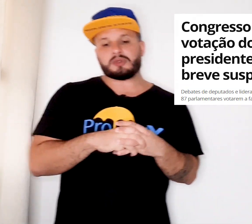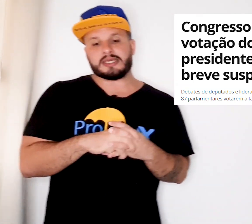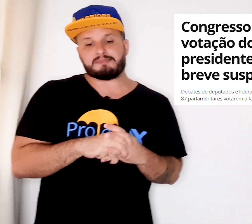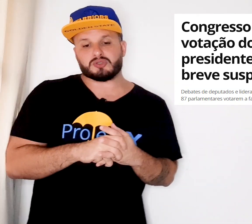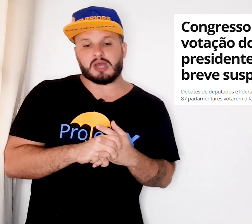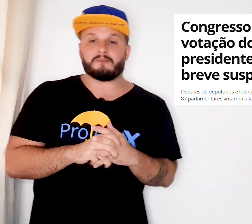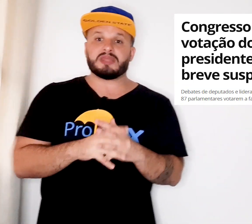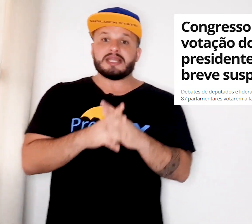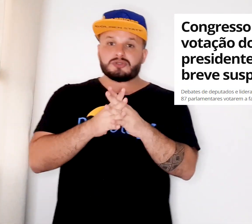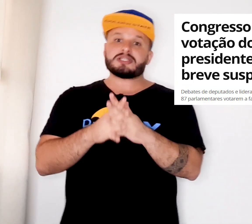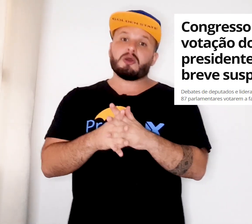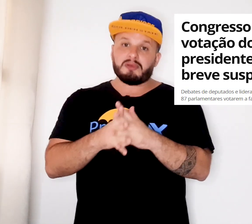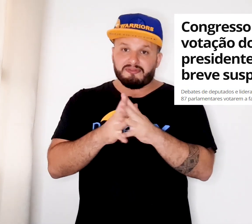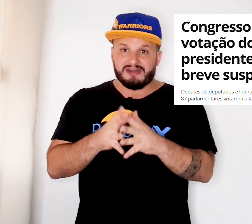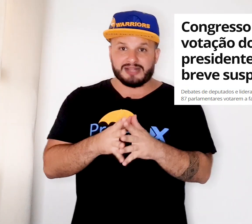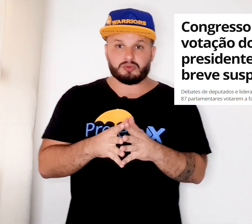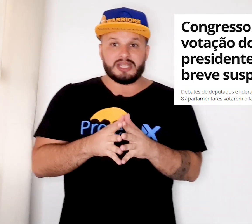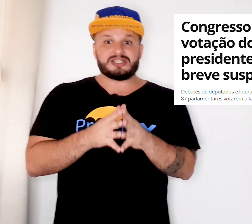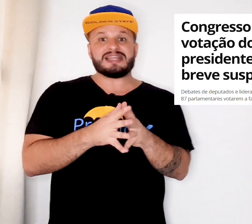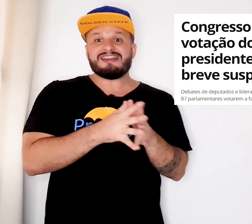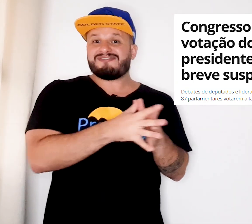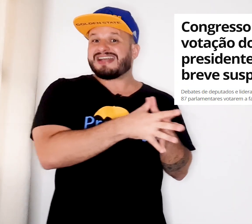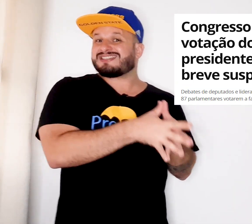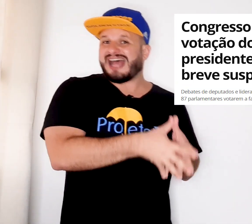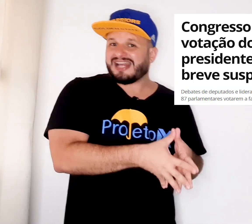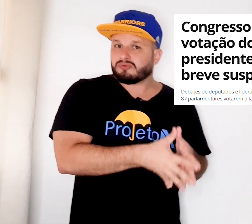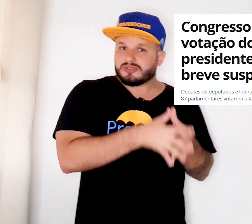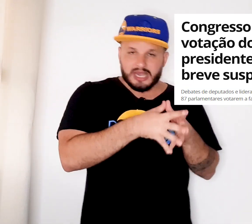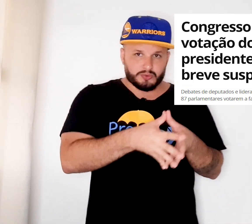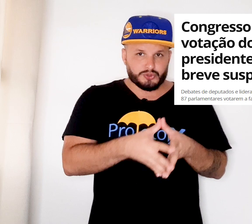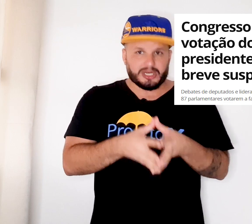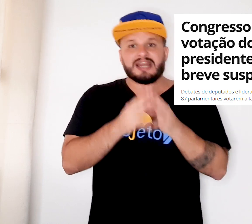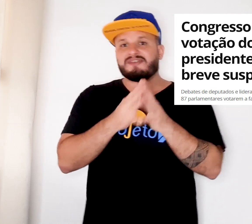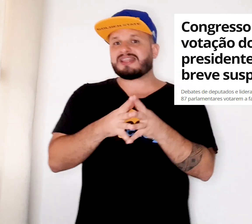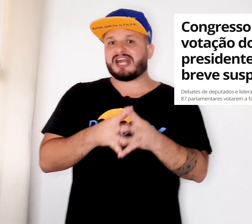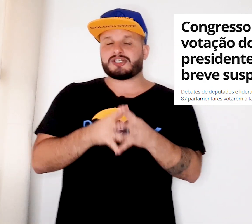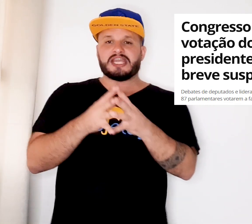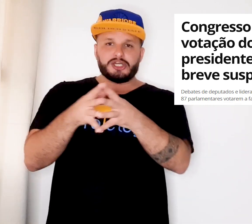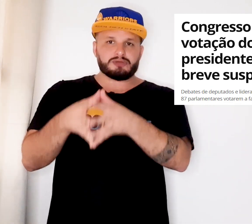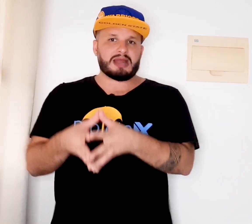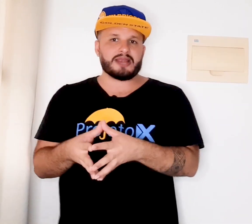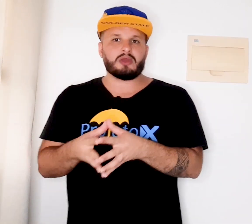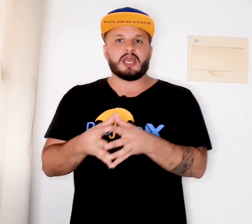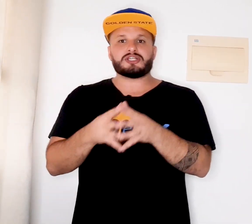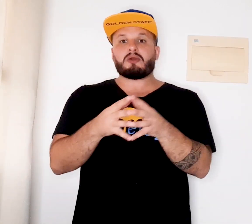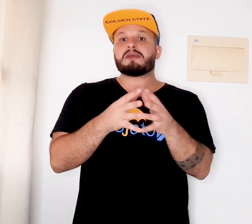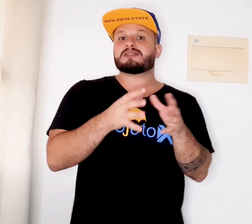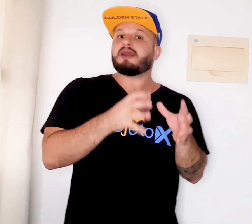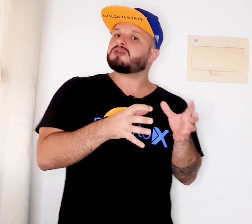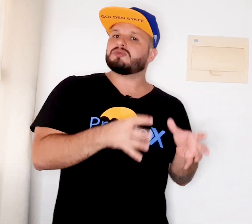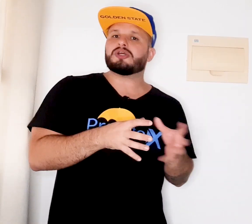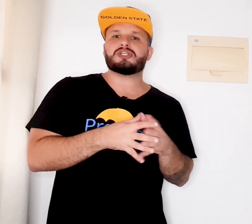quê, pessoal? Isso se deu pelo fato de terem vazado os áudios. Na verdade, desde maio já começaram a